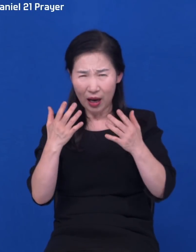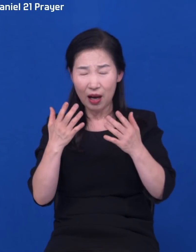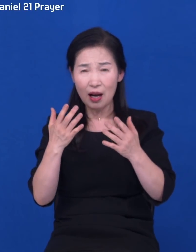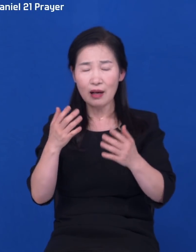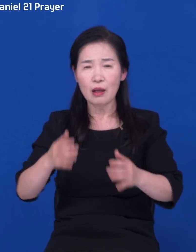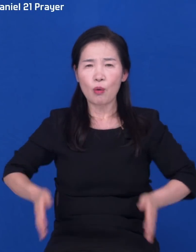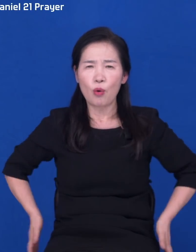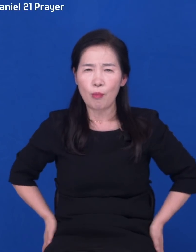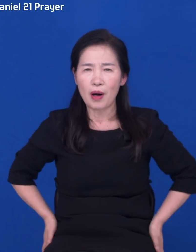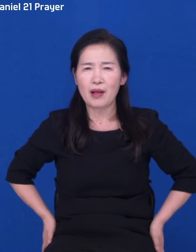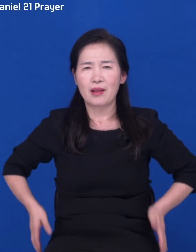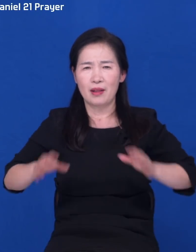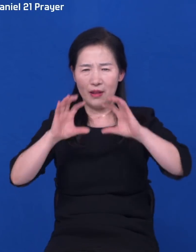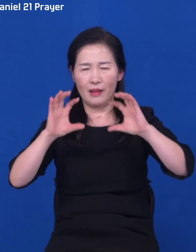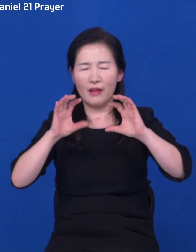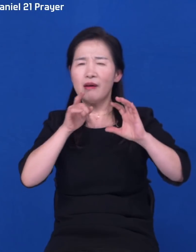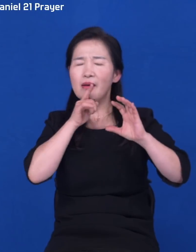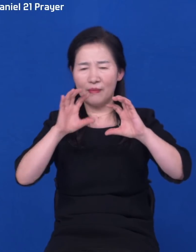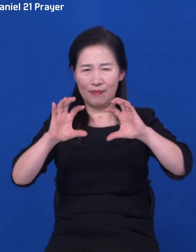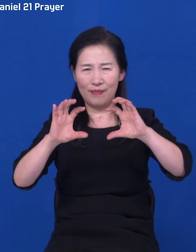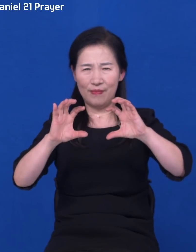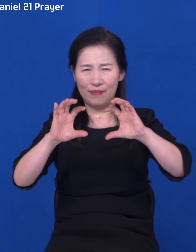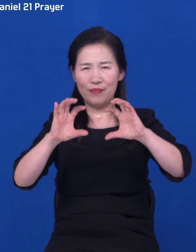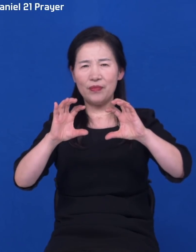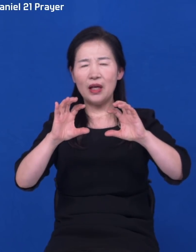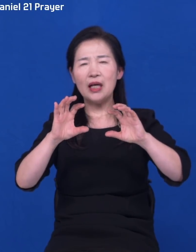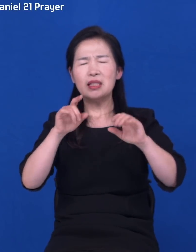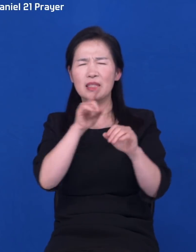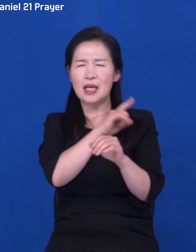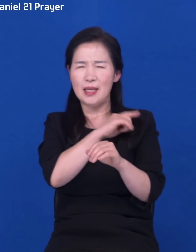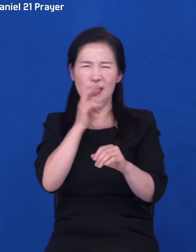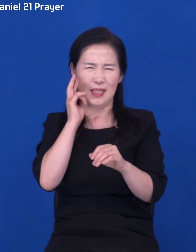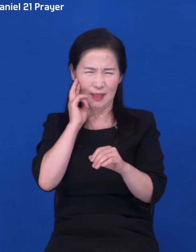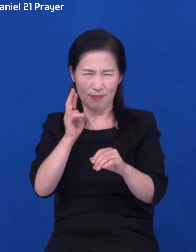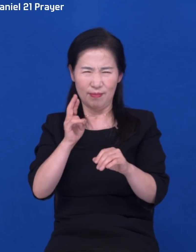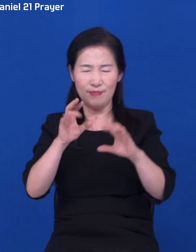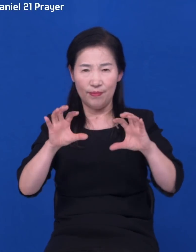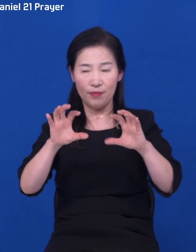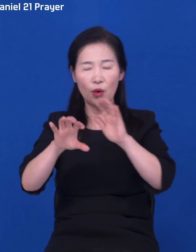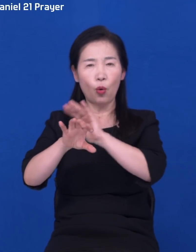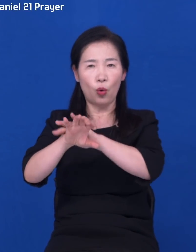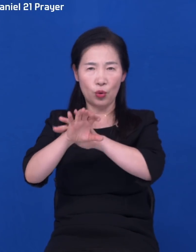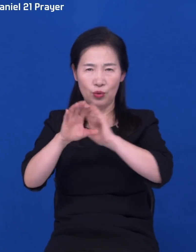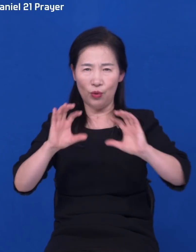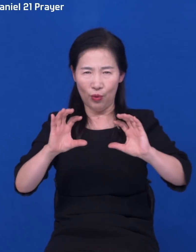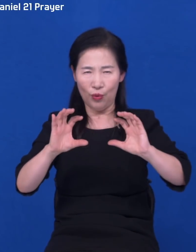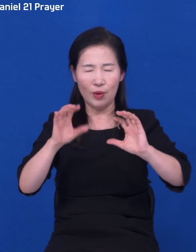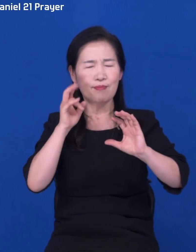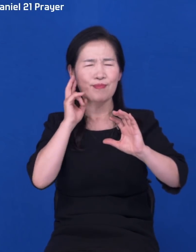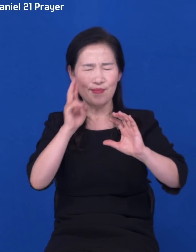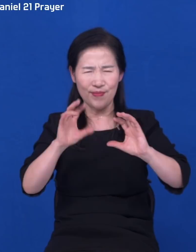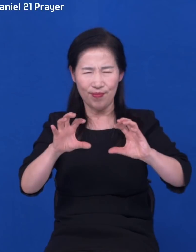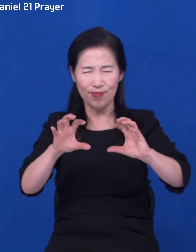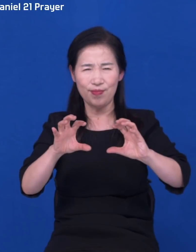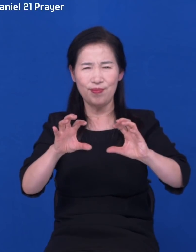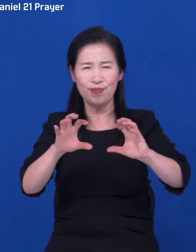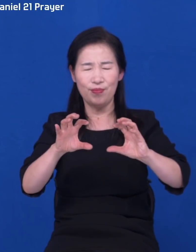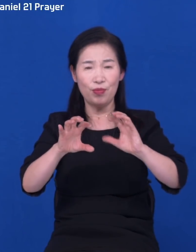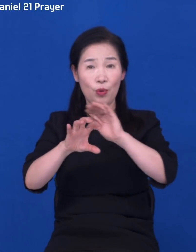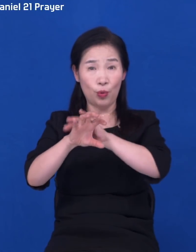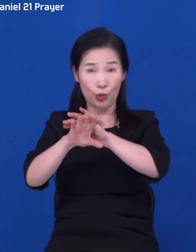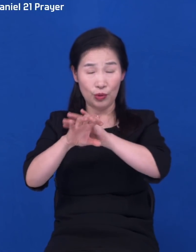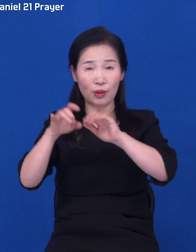시작됐는데 선생님이 그랬거든요. 골반뼈가 제일 심각하고 그것도 오른쪽이 더 심각하고 이 오른쪽 뼈가